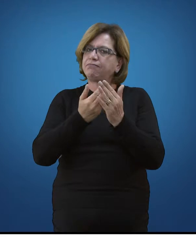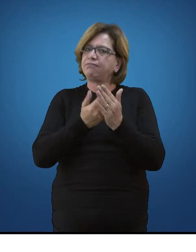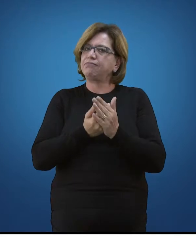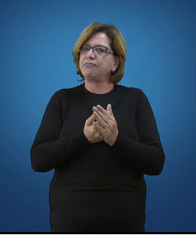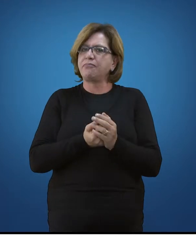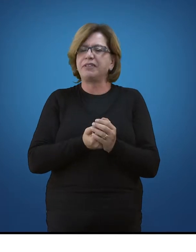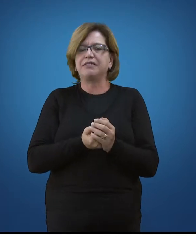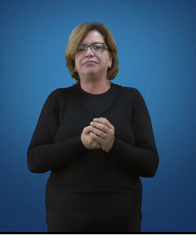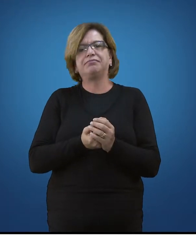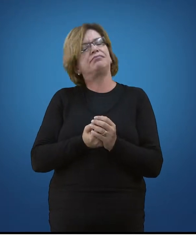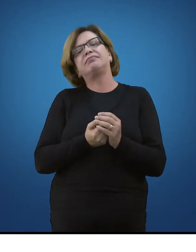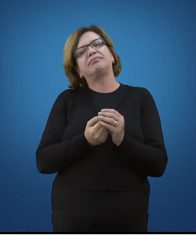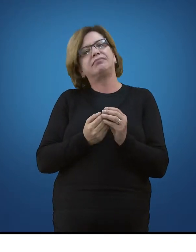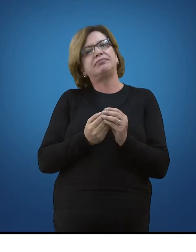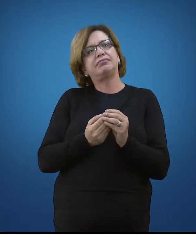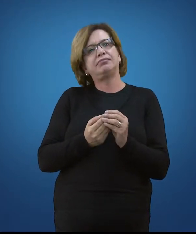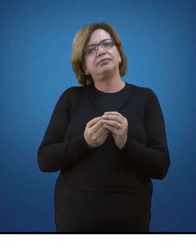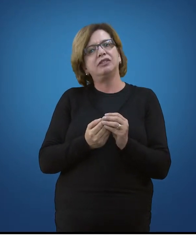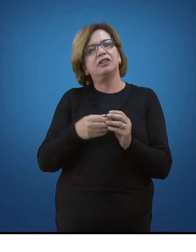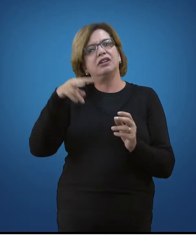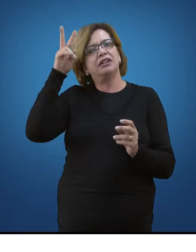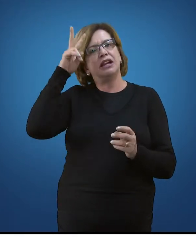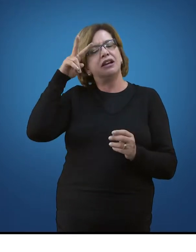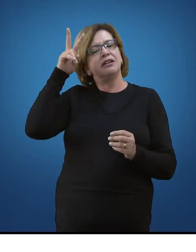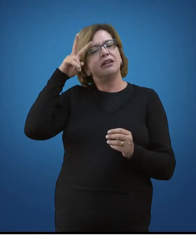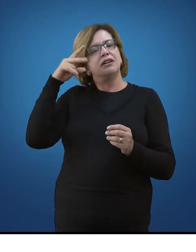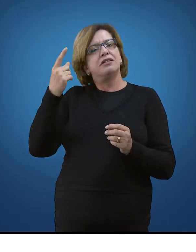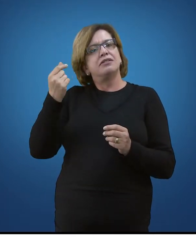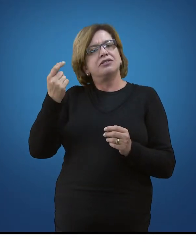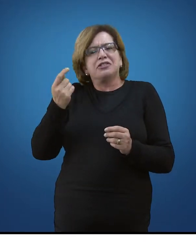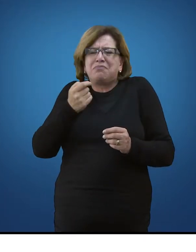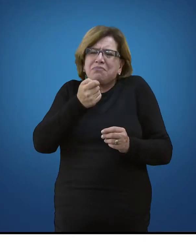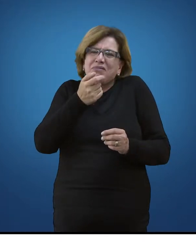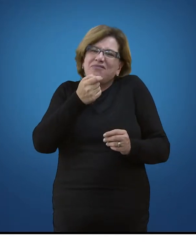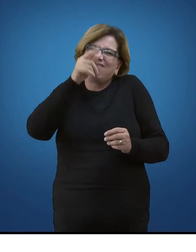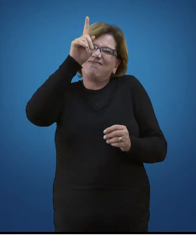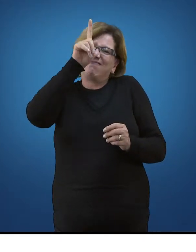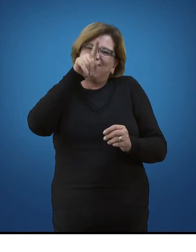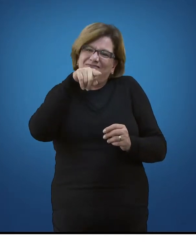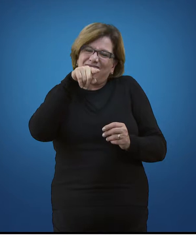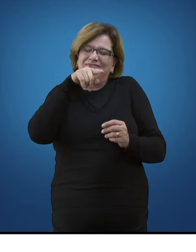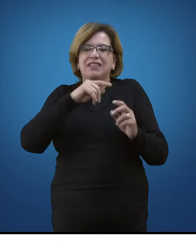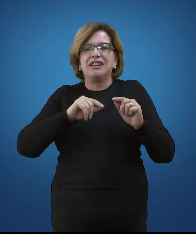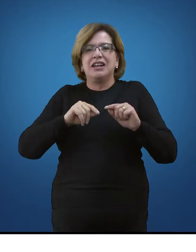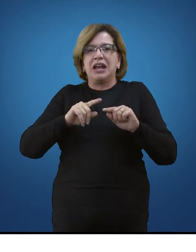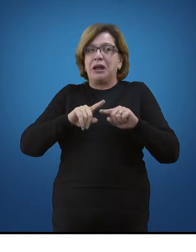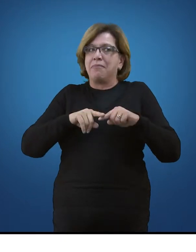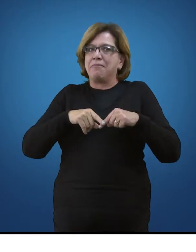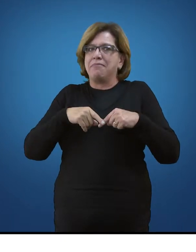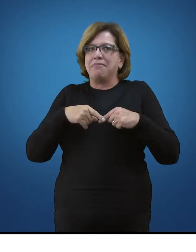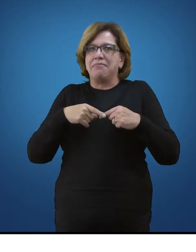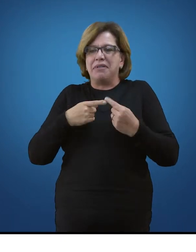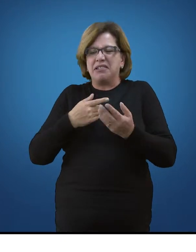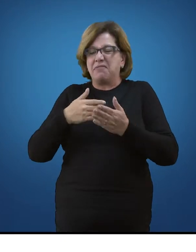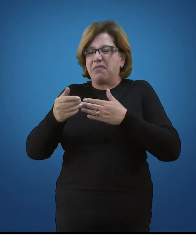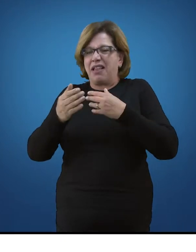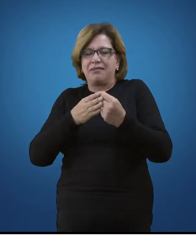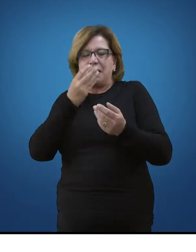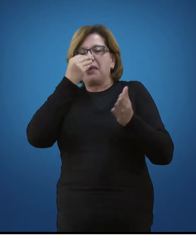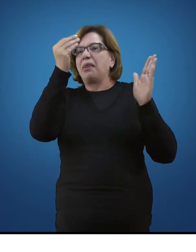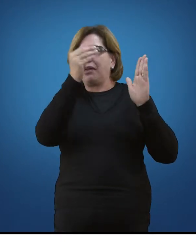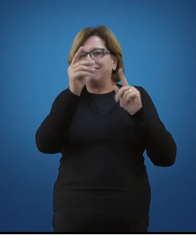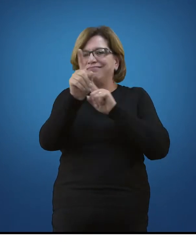nossa especificação, os recursos são pouquíssimos. Nem por isso eles devem ser tratados